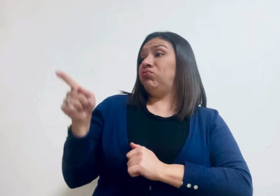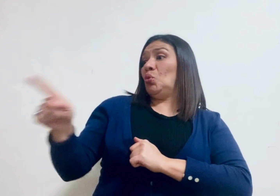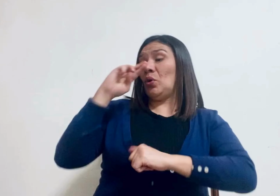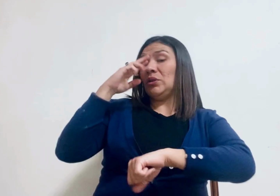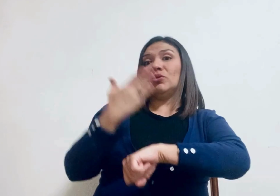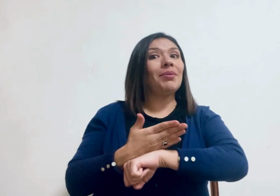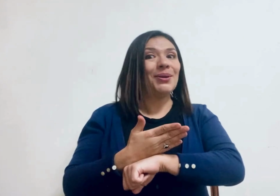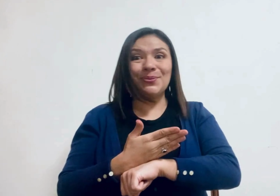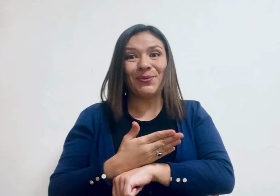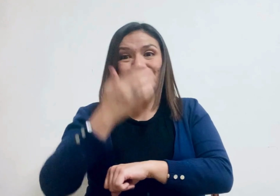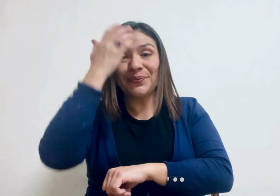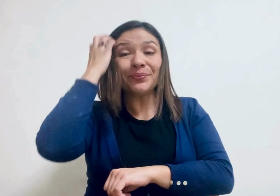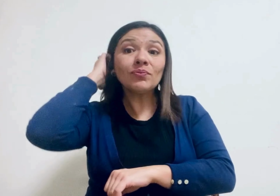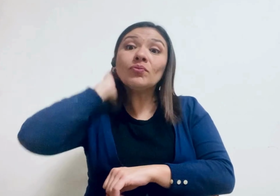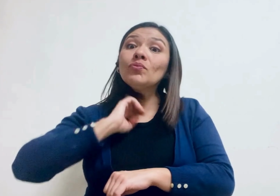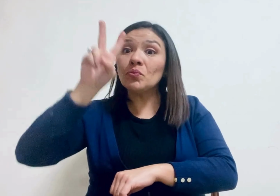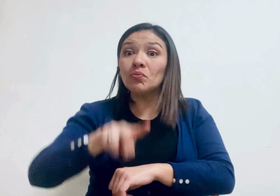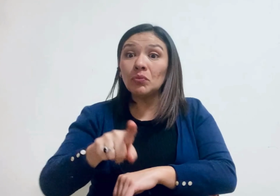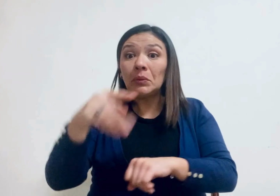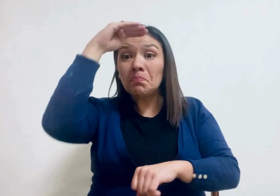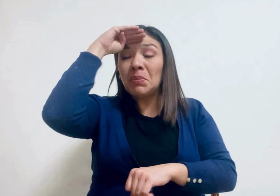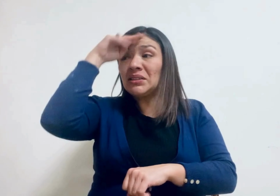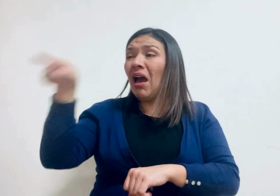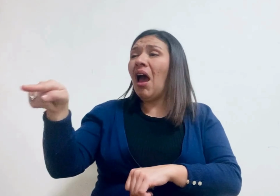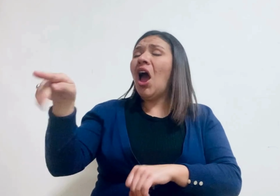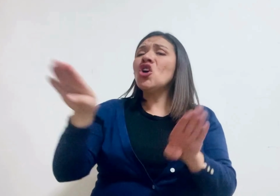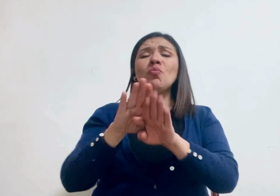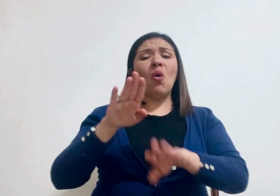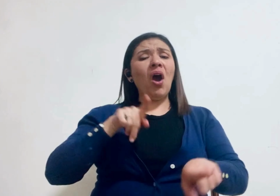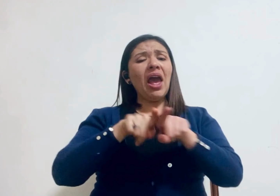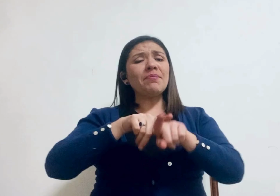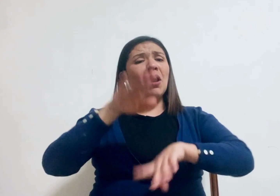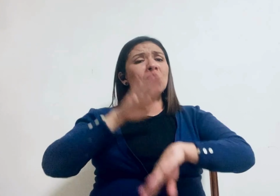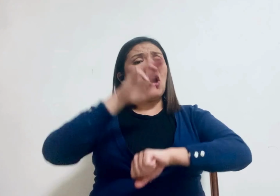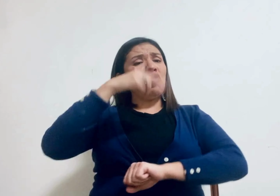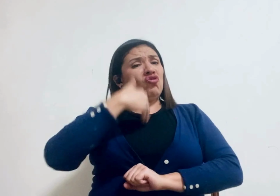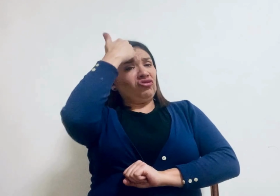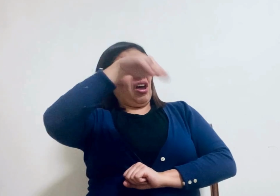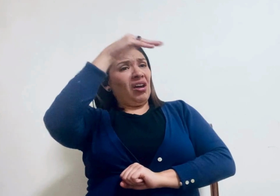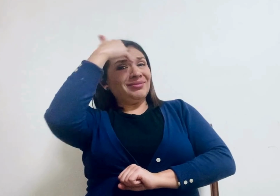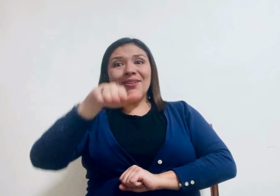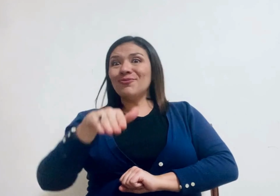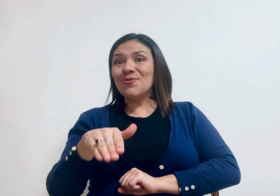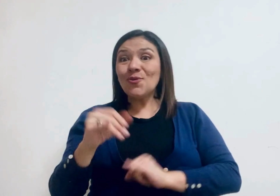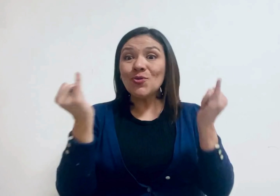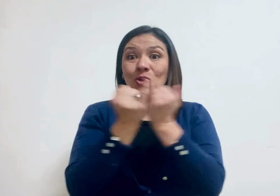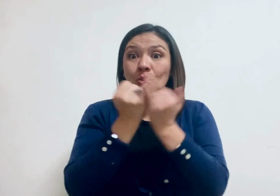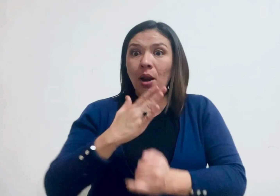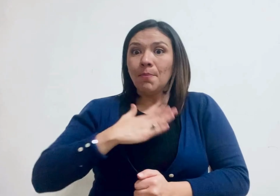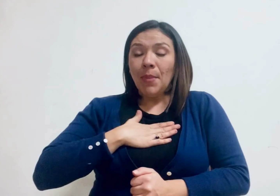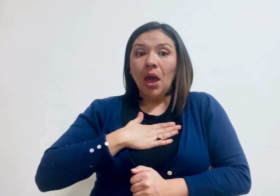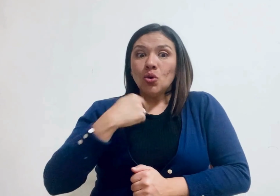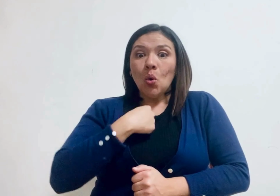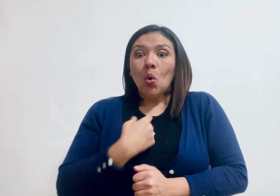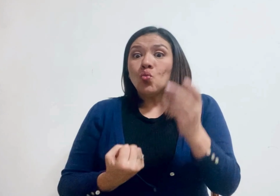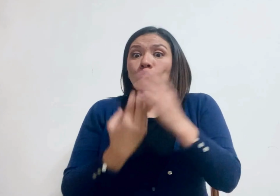tenemos que tener claro que ellos no saben ser hermanos grandes. En realidad están aprendiendo, así como nosotros, a tener más de